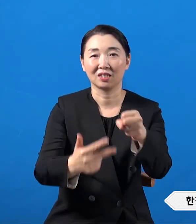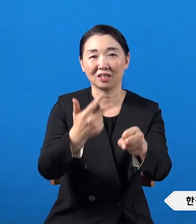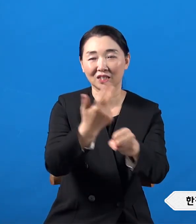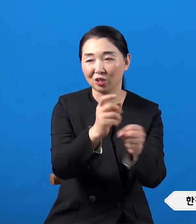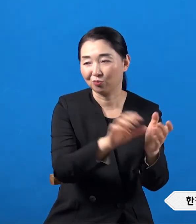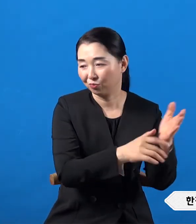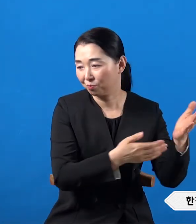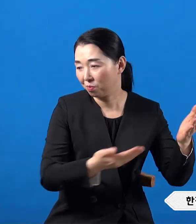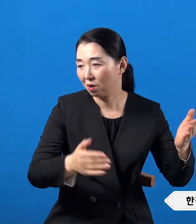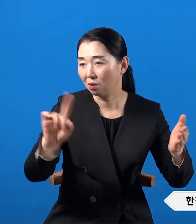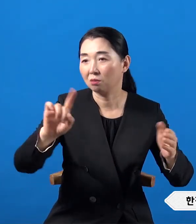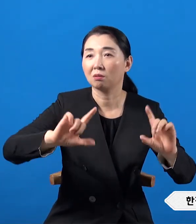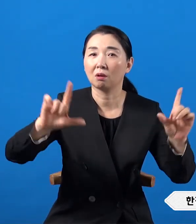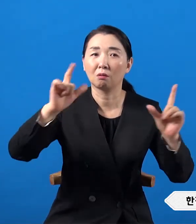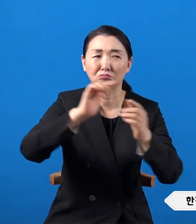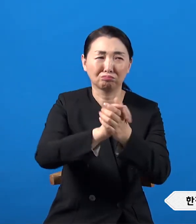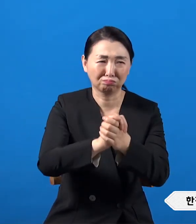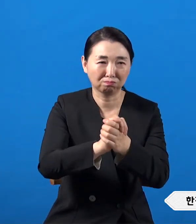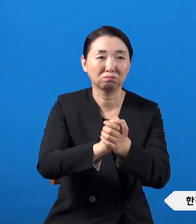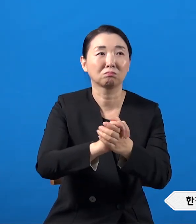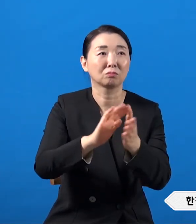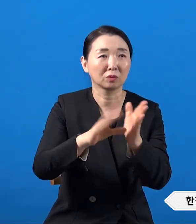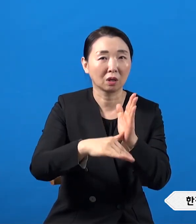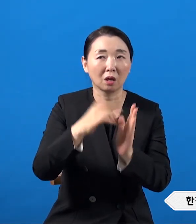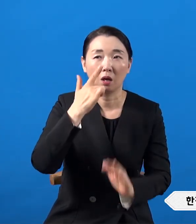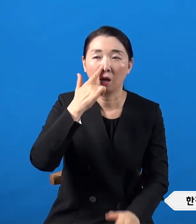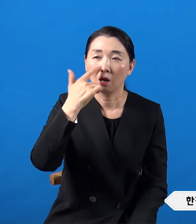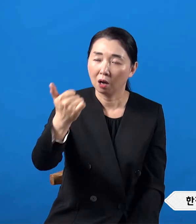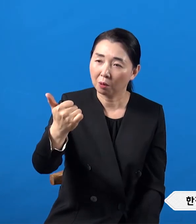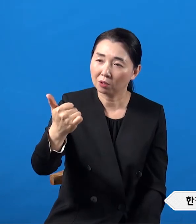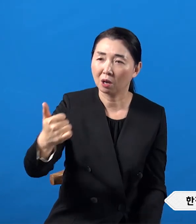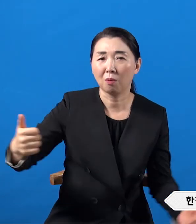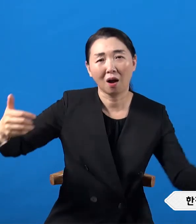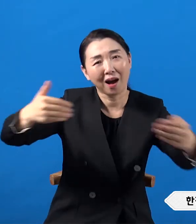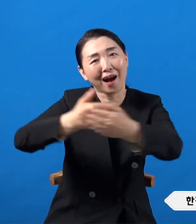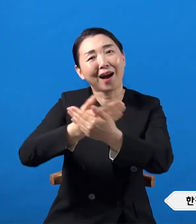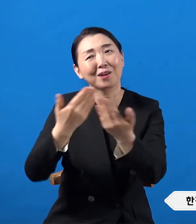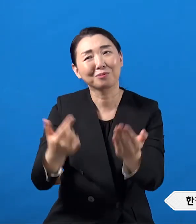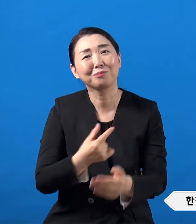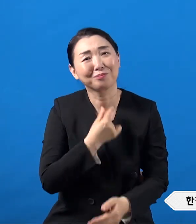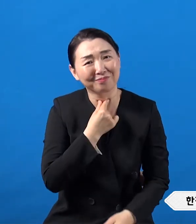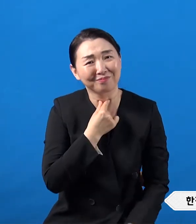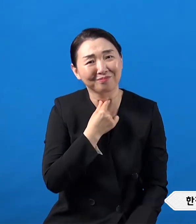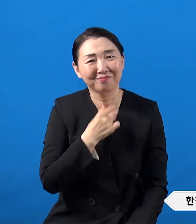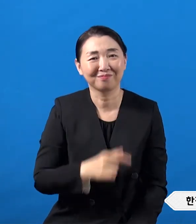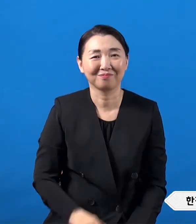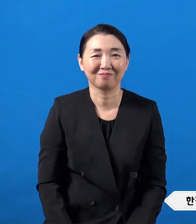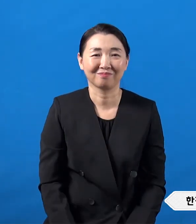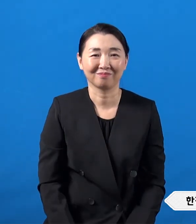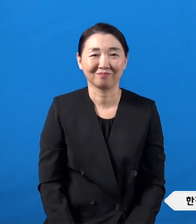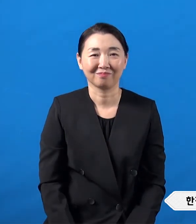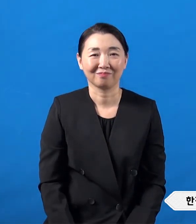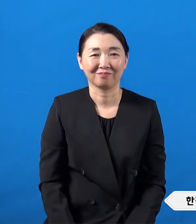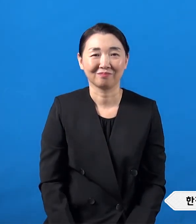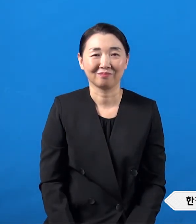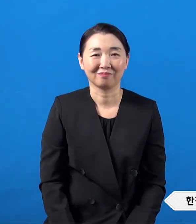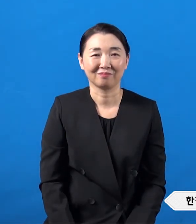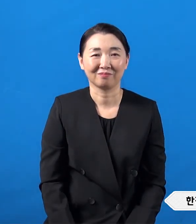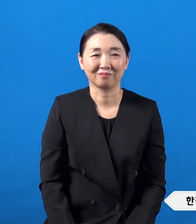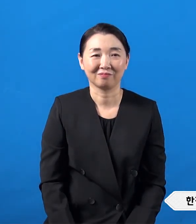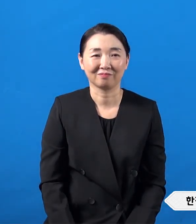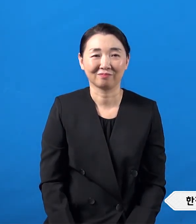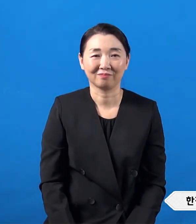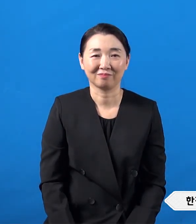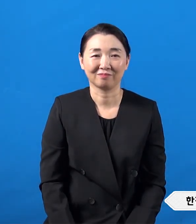7년이 지났는데 어느 날 기도하는데 아버지를 한번 안아드려야 되겠다는 생각이 듭니다.